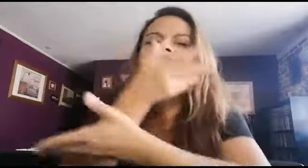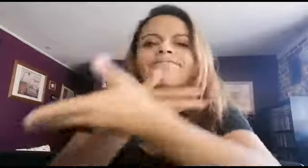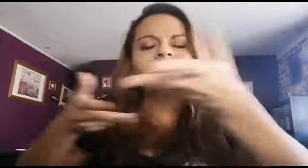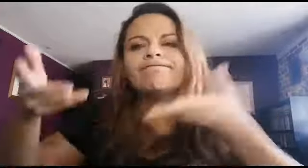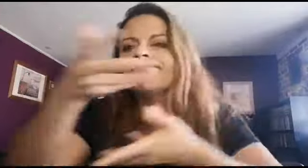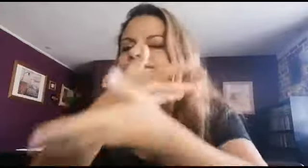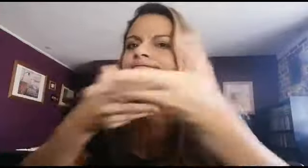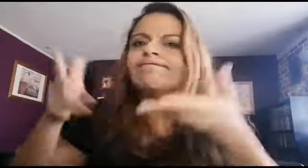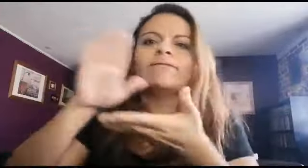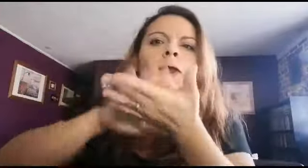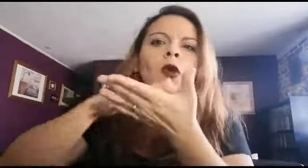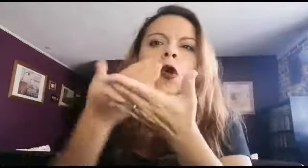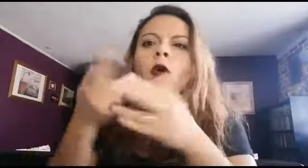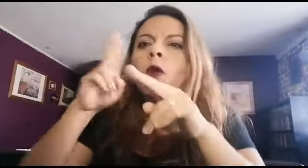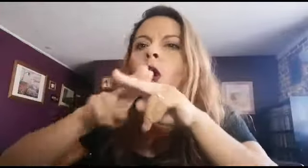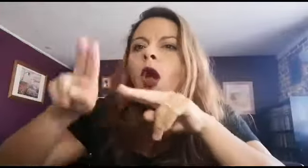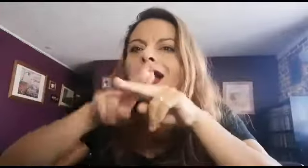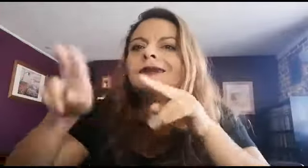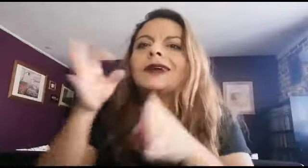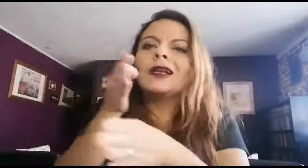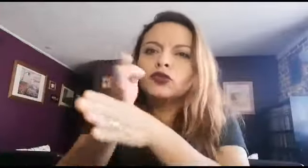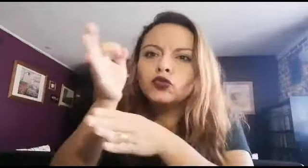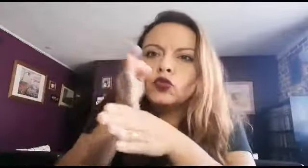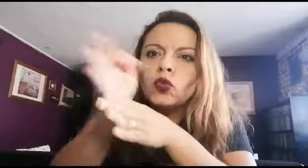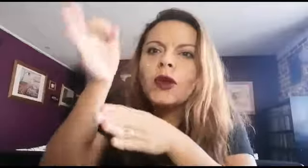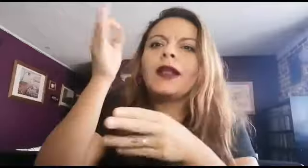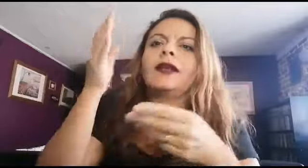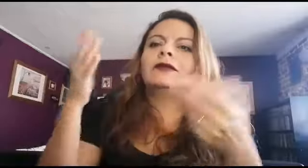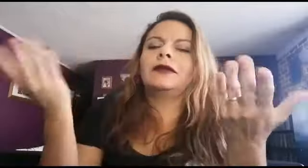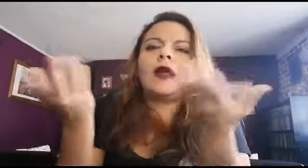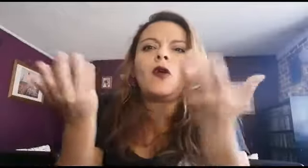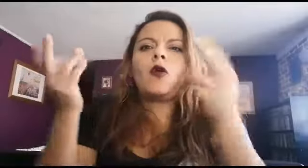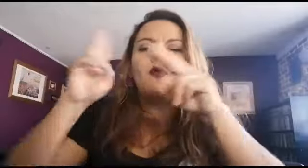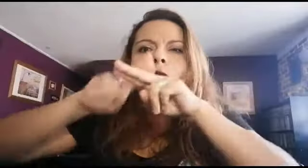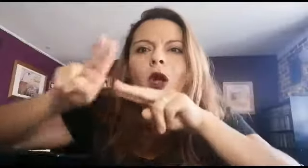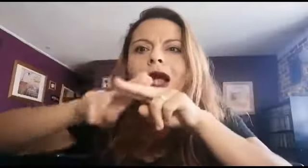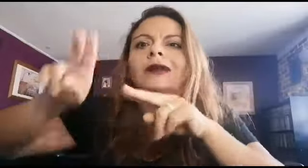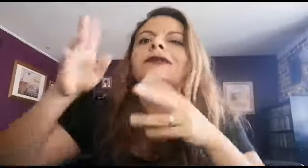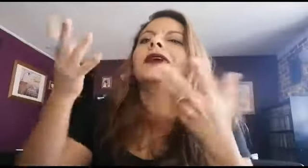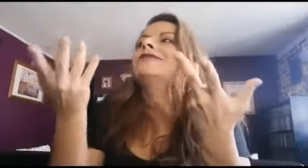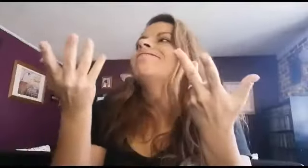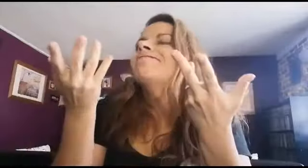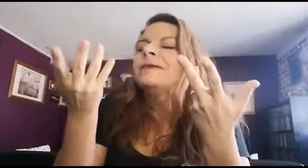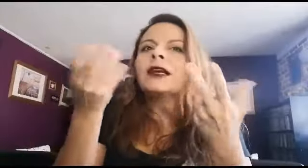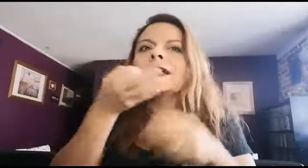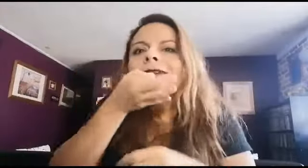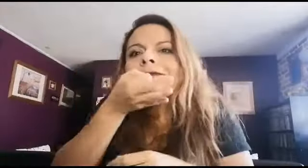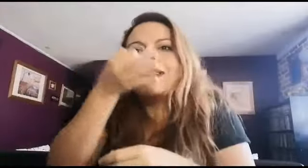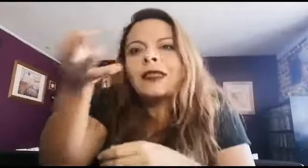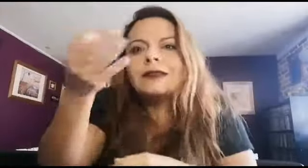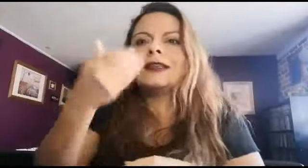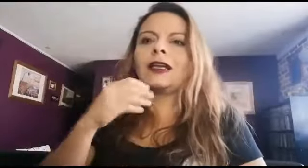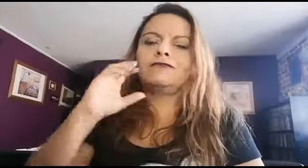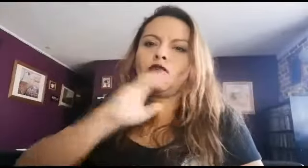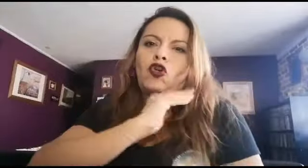mi musa kusa es una institución internacional compartimos hicimos sugerencias y recomendaciones de lo que